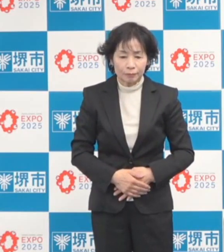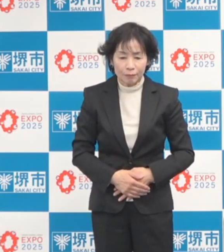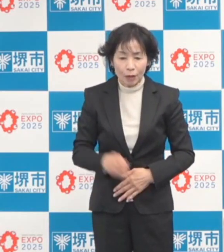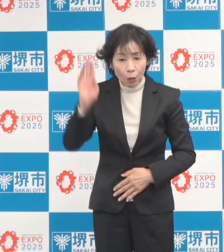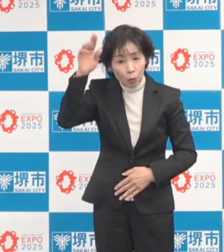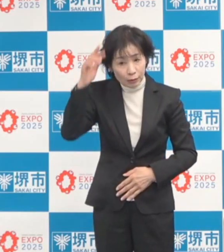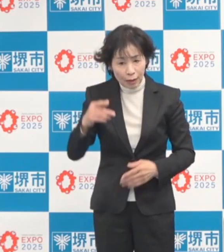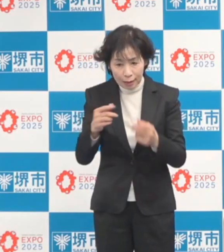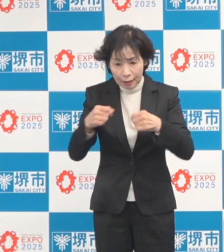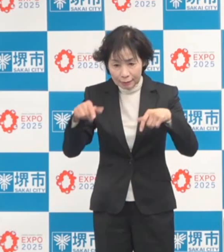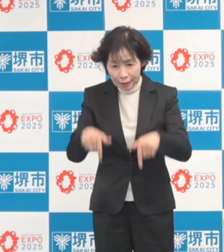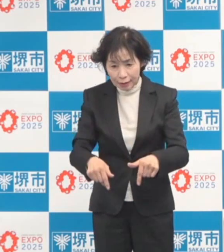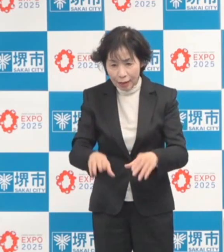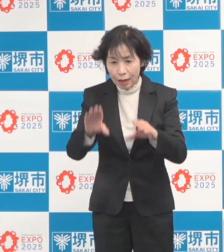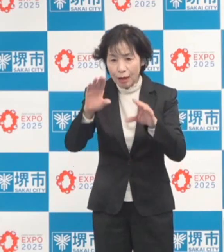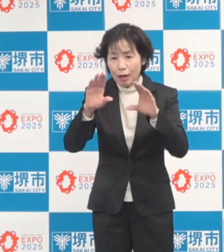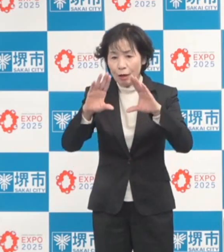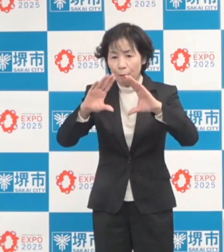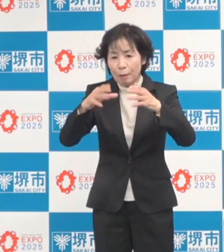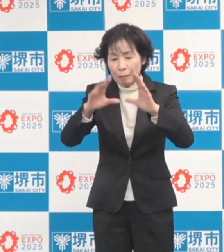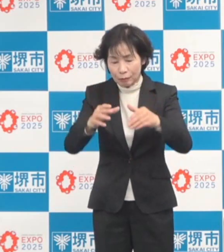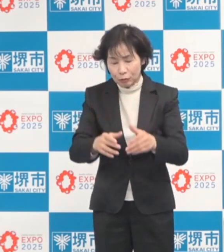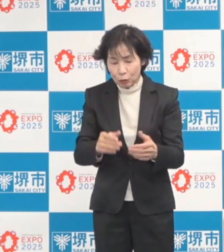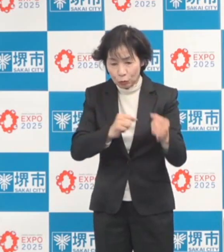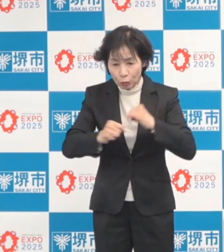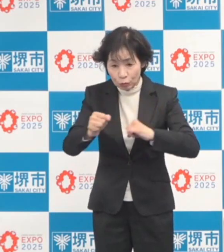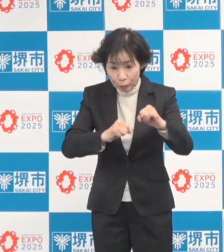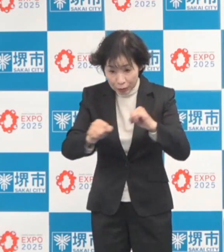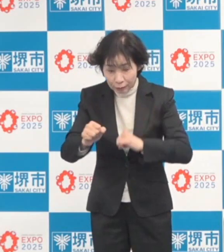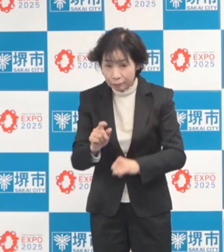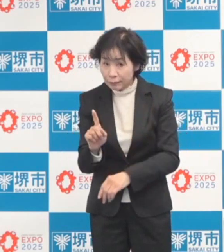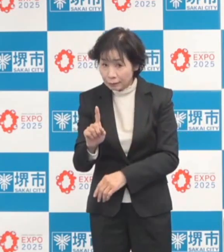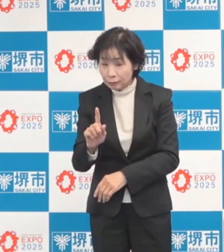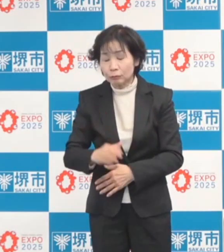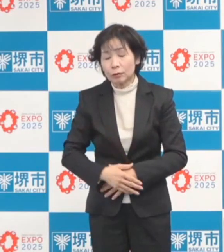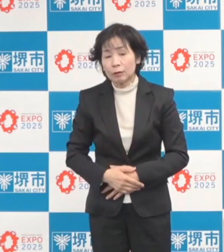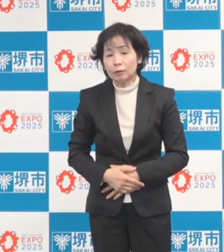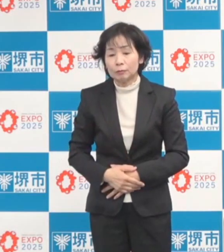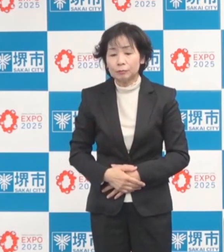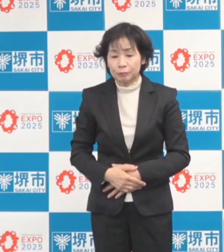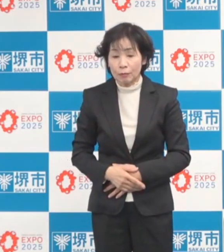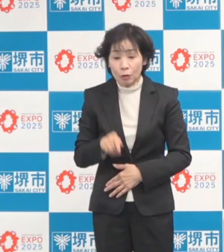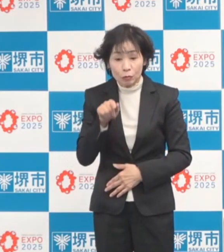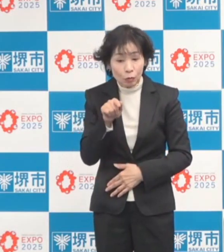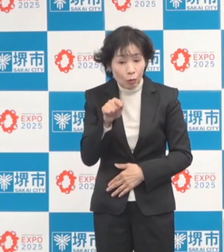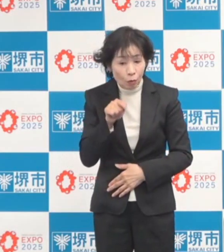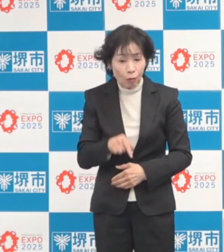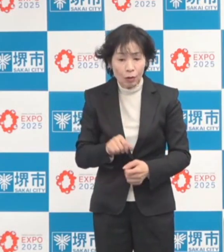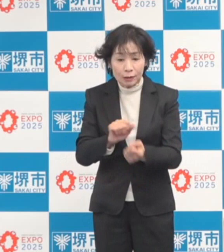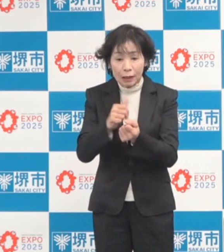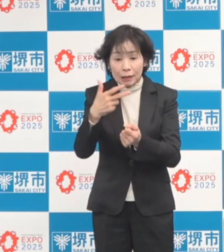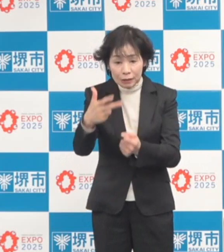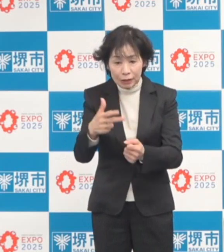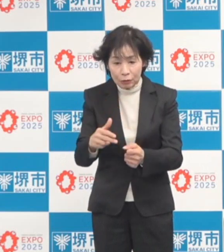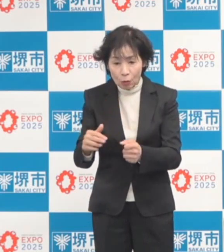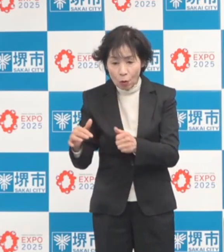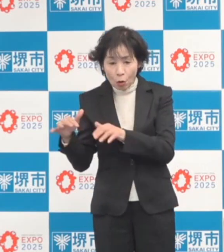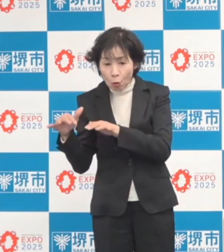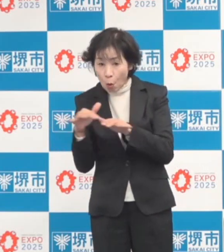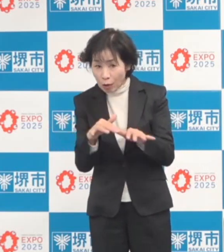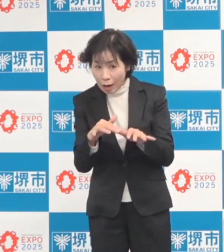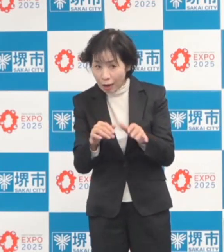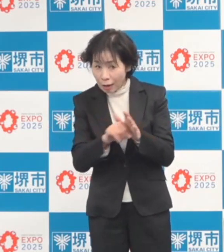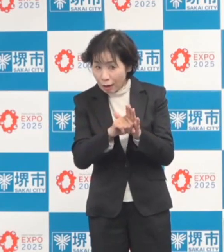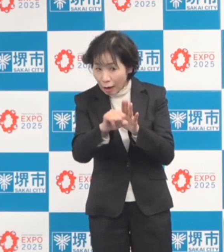大阪・関西万博の開催に向けた取り組みとしましては、その堺市への波及効果を最大